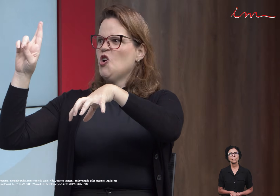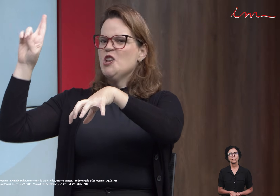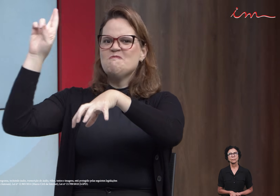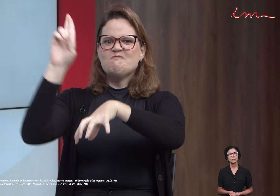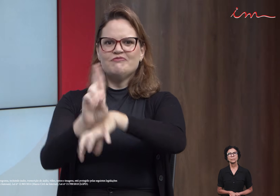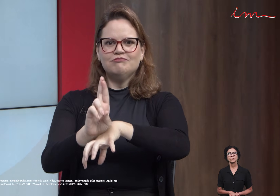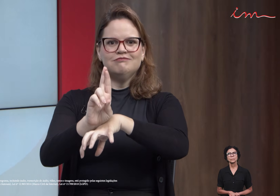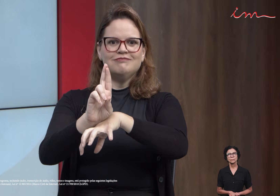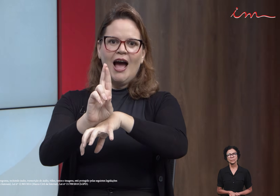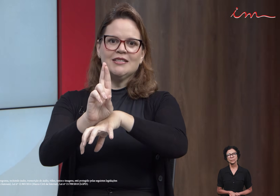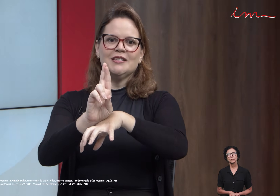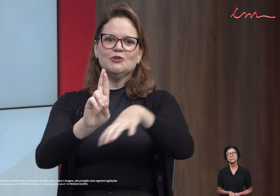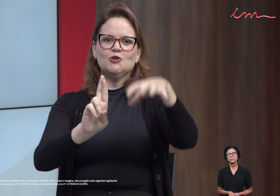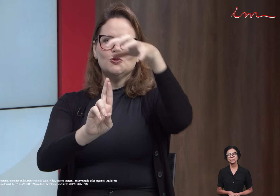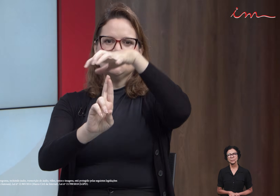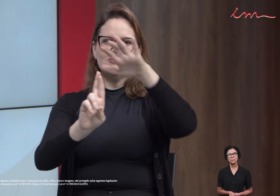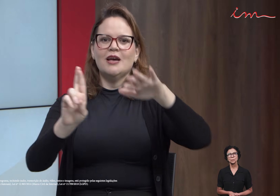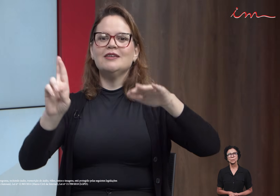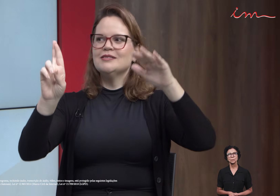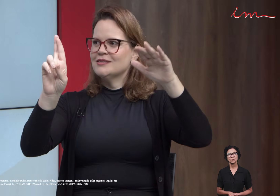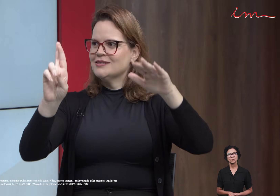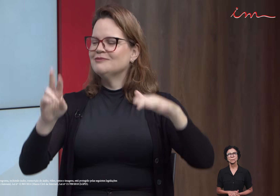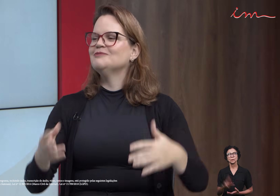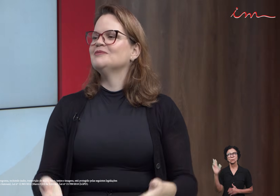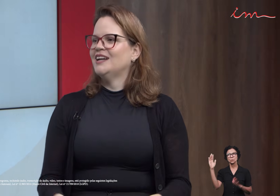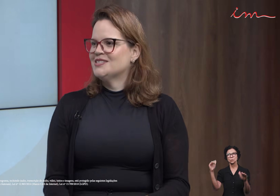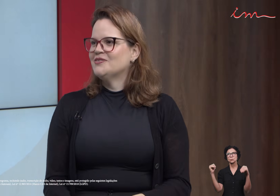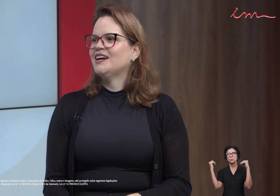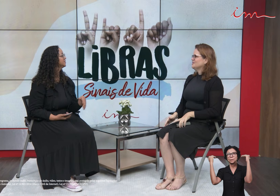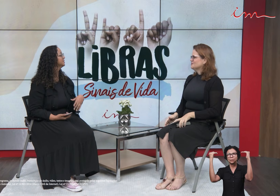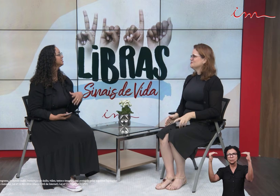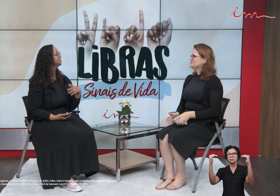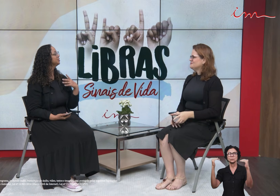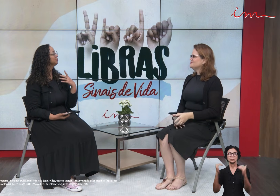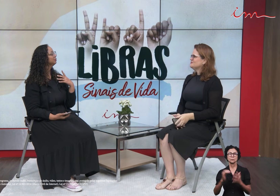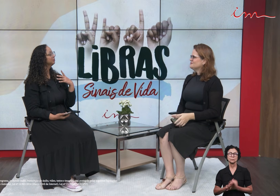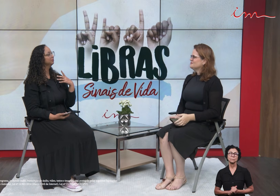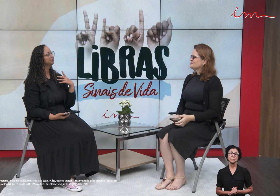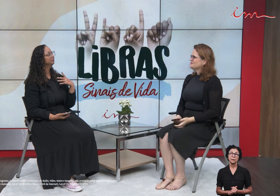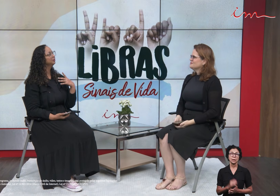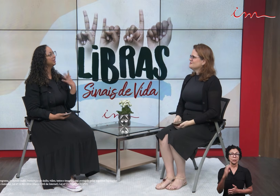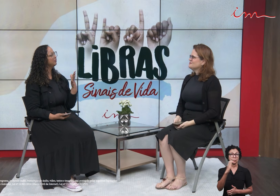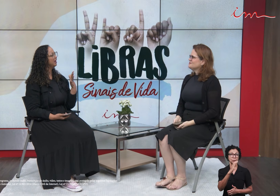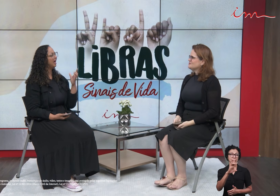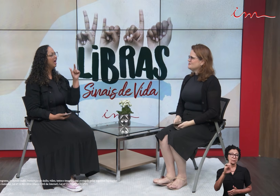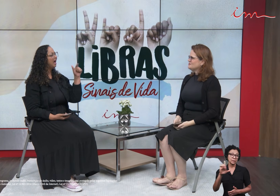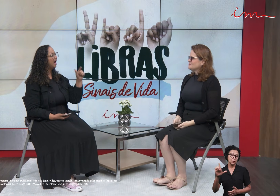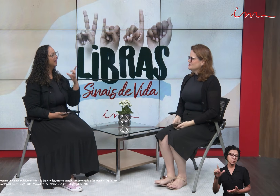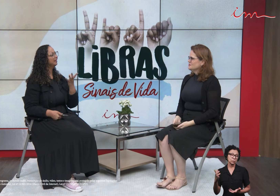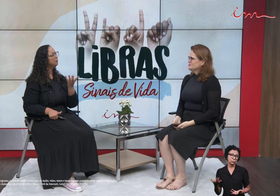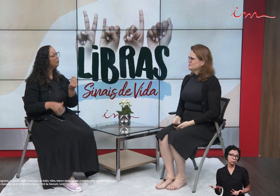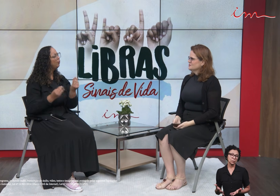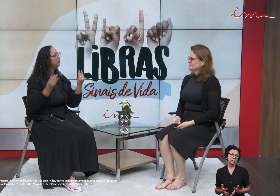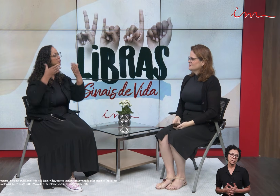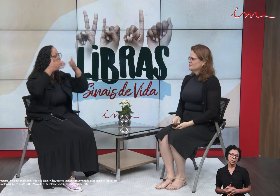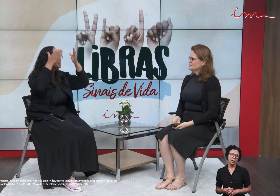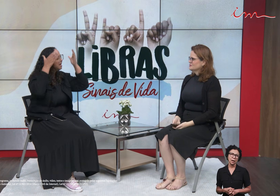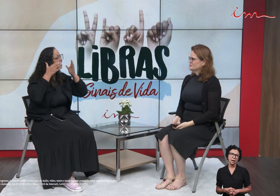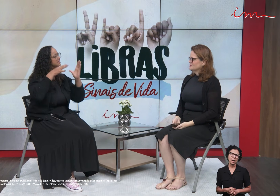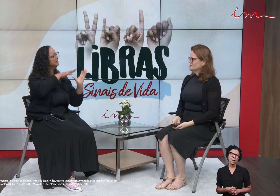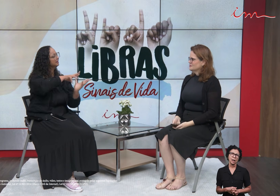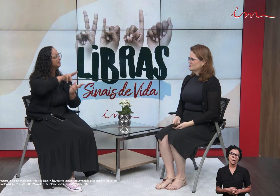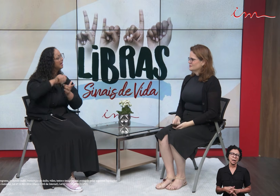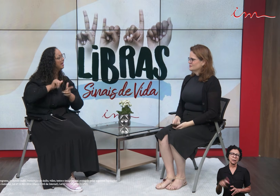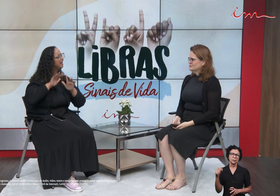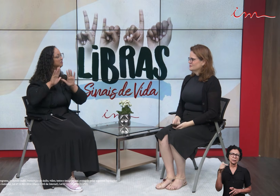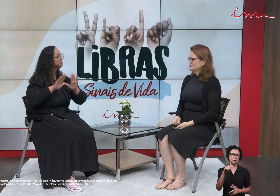o Senhor, ele acima de todos os reis. Classificador, né, Um então, às vezes classificador. a gente não tem que falar: "Ah, tem muitos